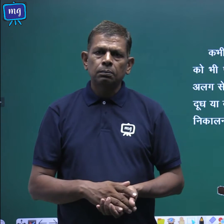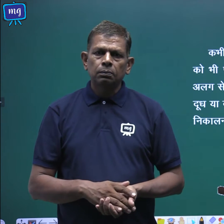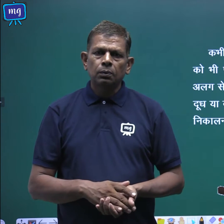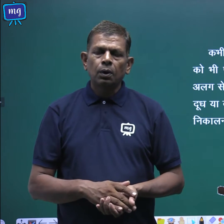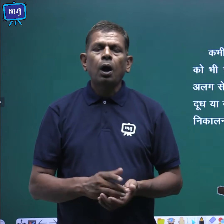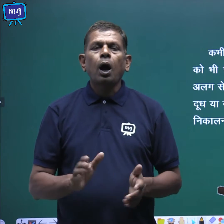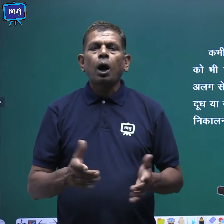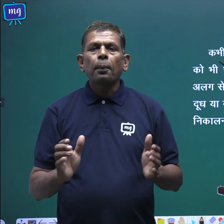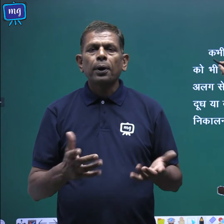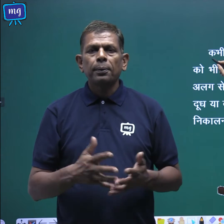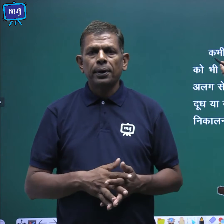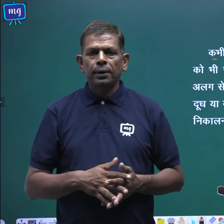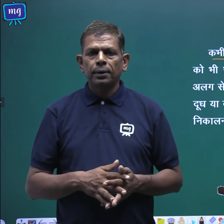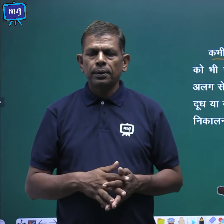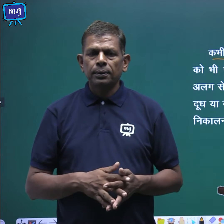कभी कभी